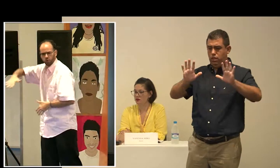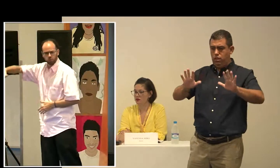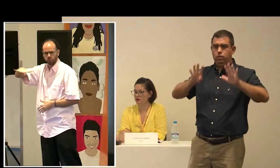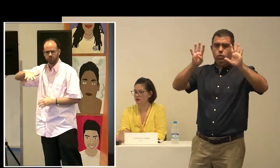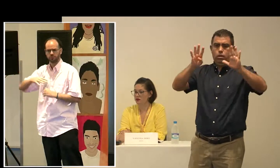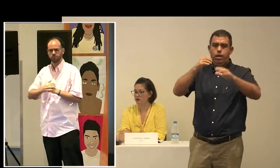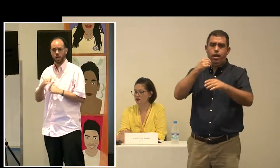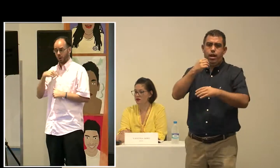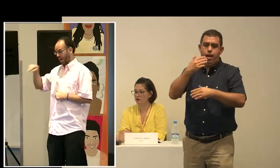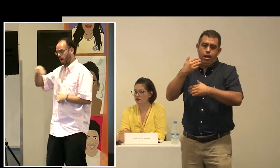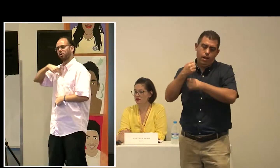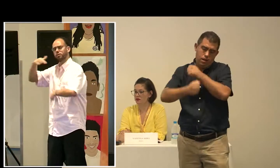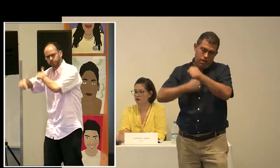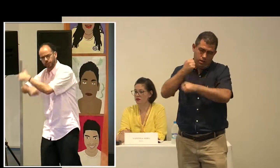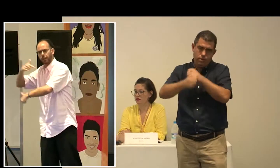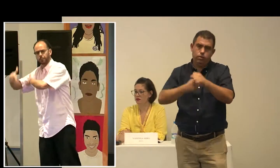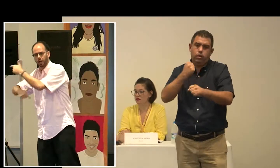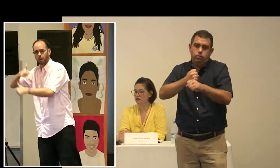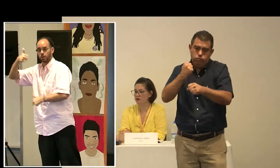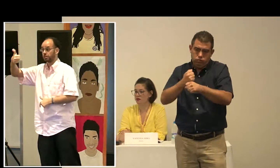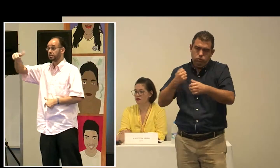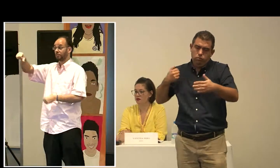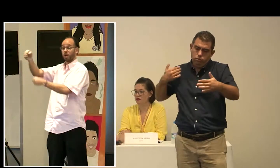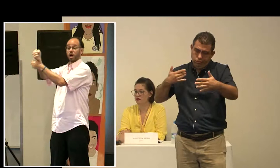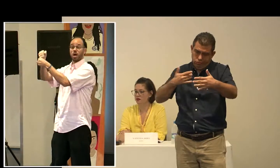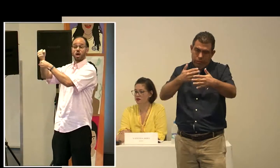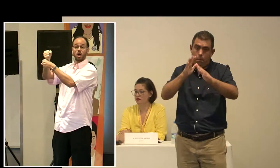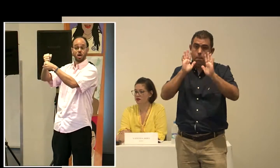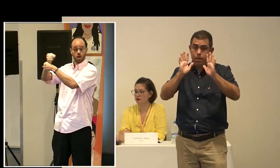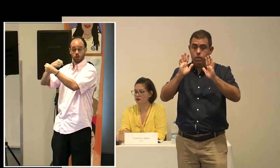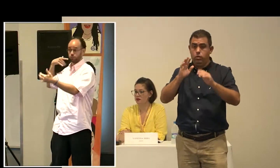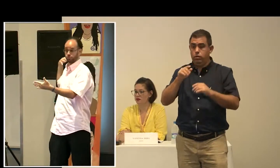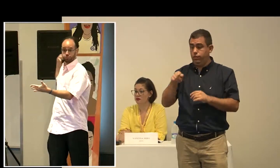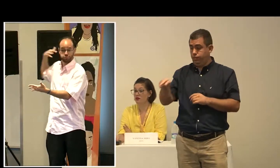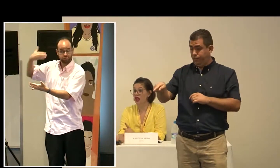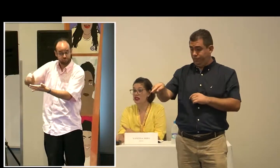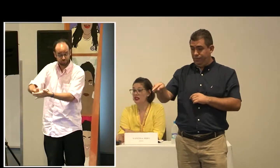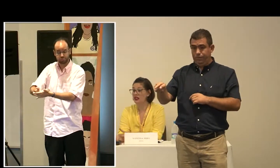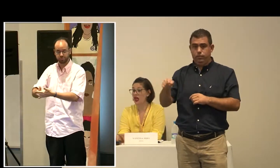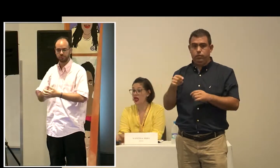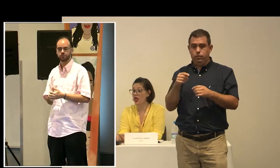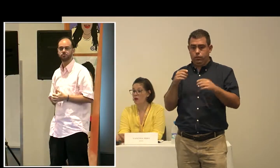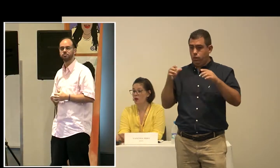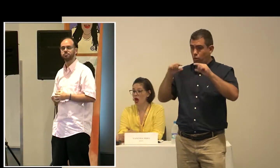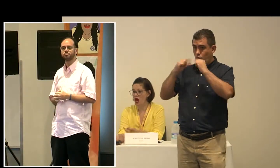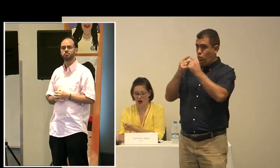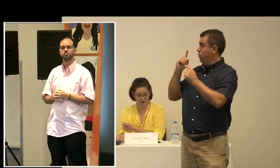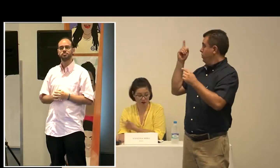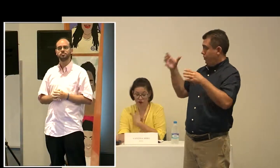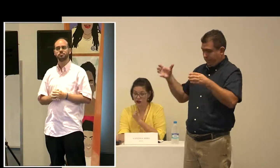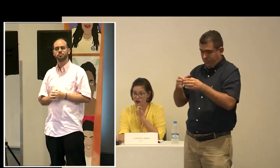Tem pessoas que eram da própria comunidade da Bolívia. Elas trabalharam durante 19 anos.